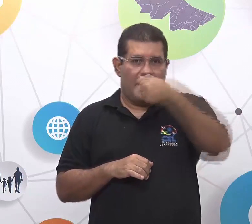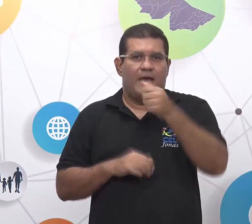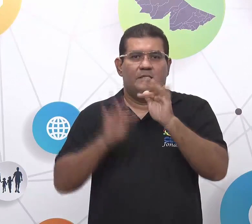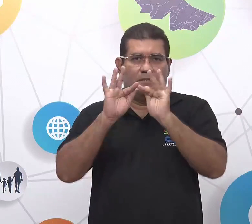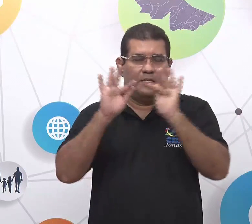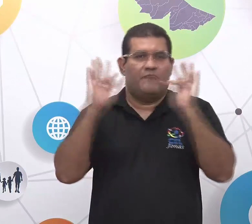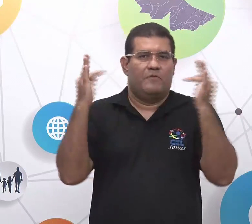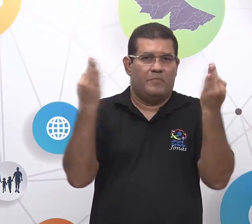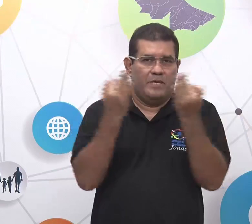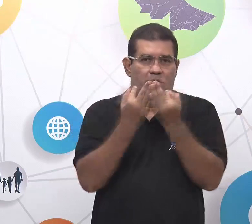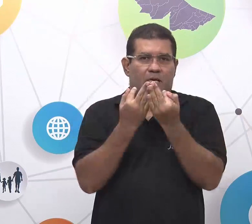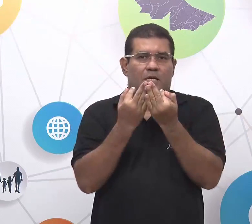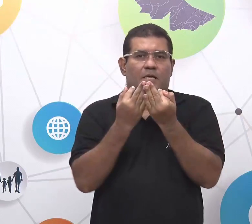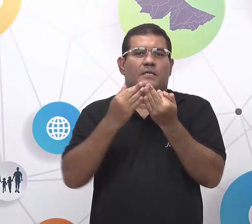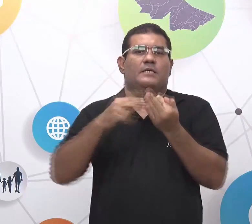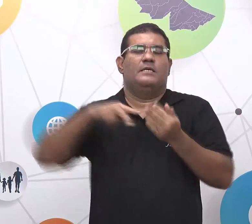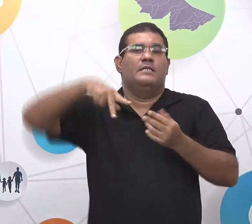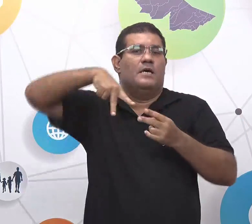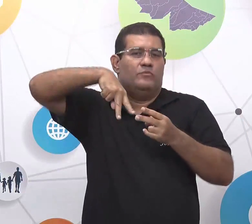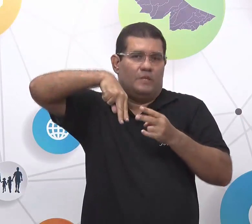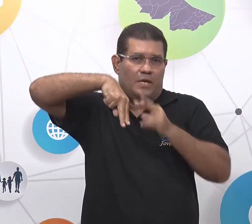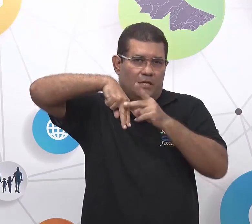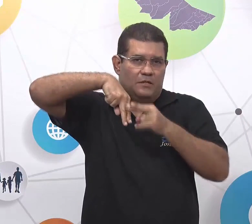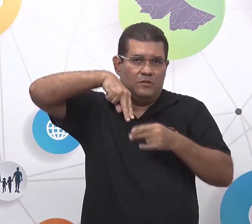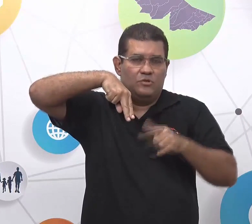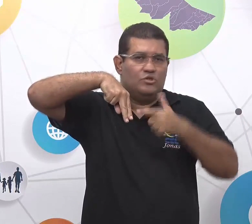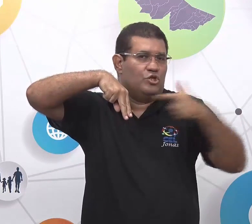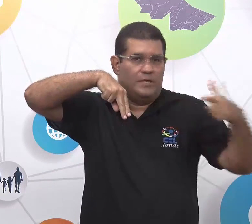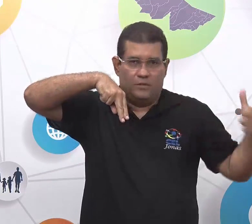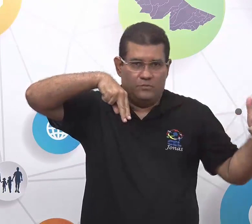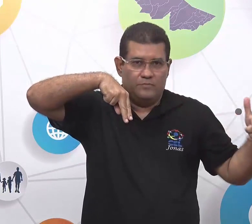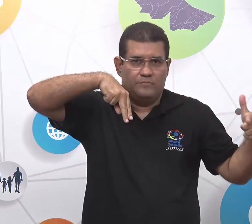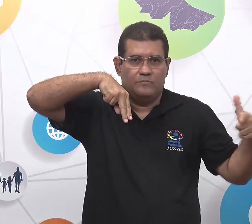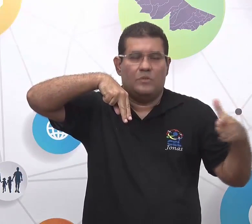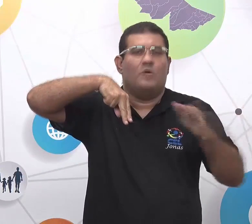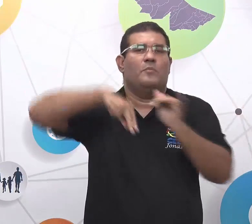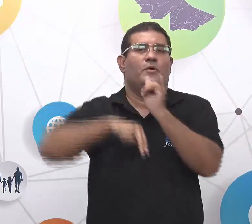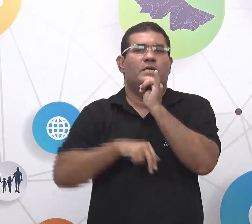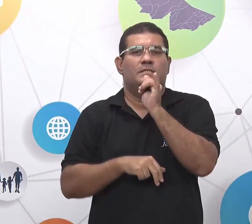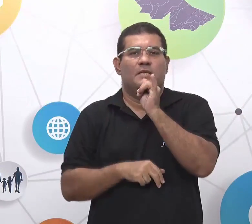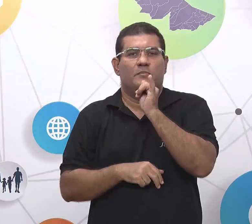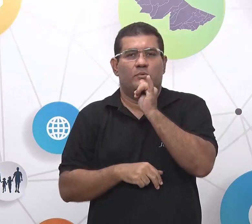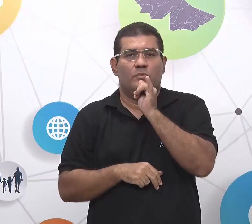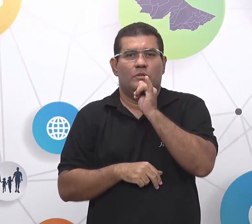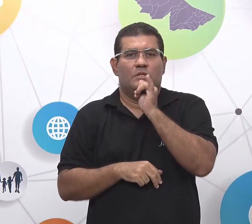sinais na família que não tem gênero por exemplo